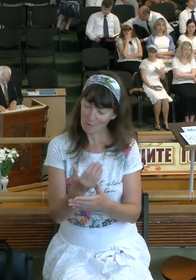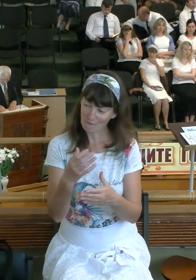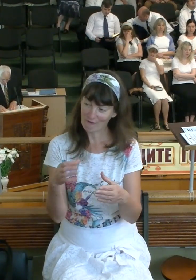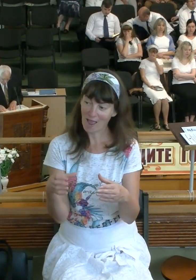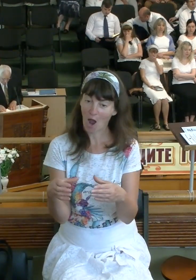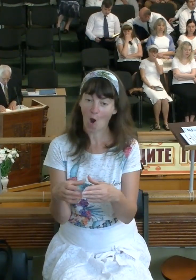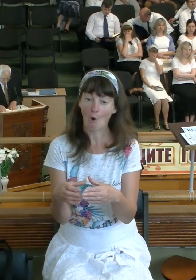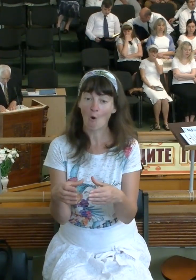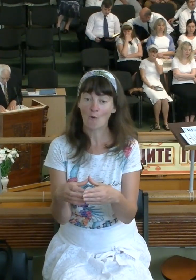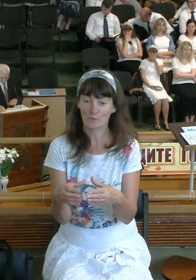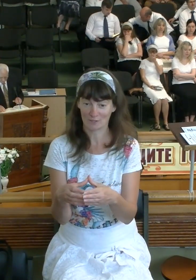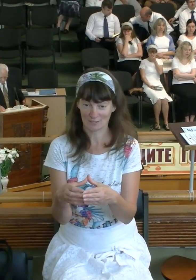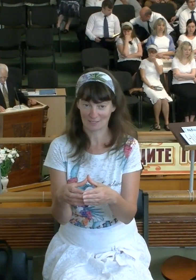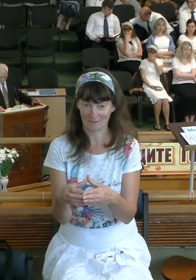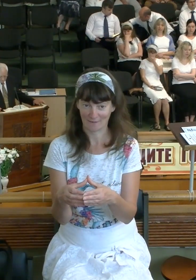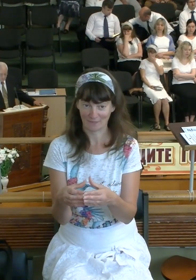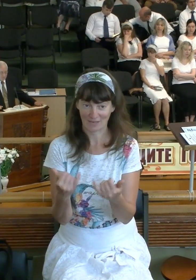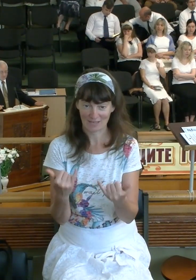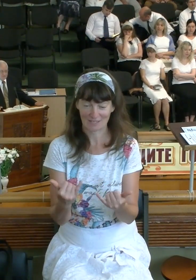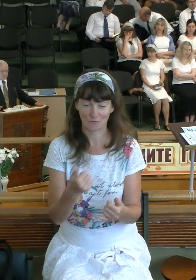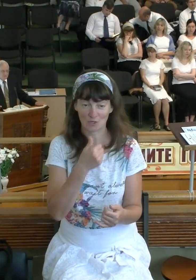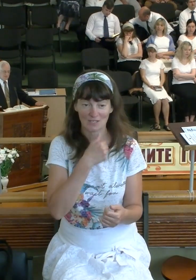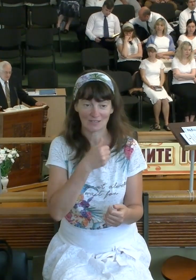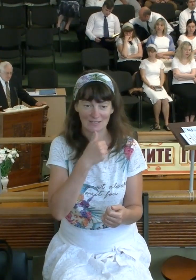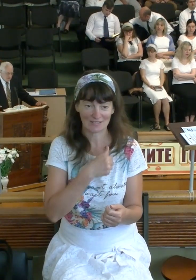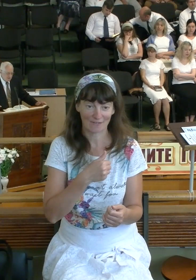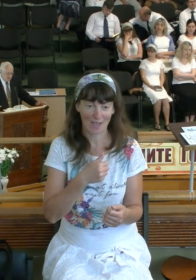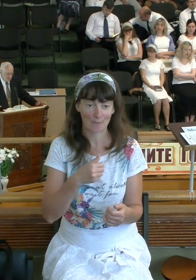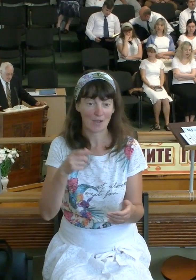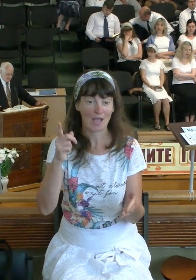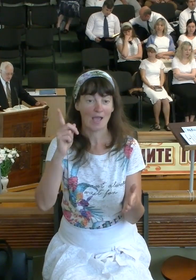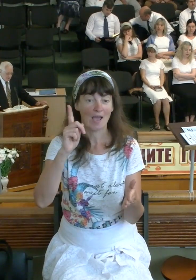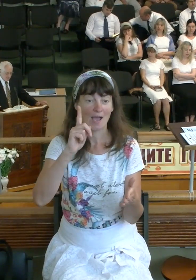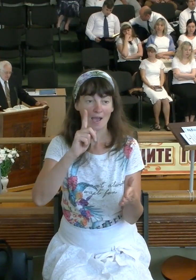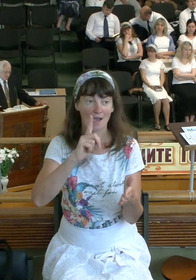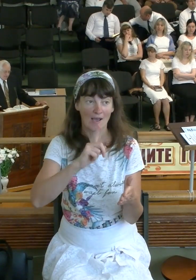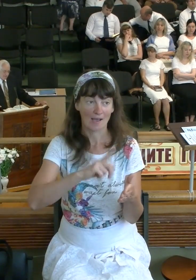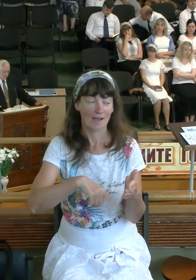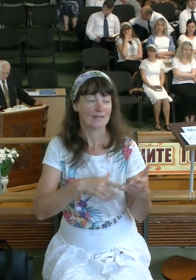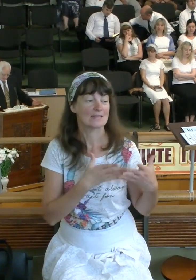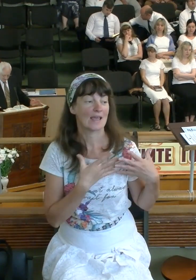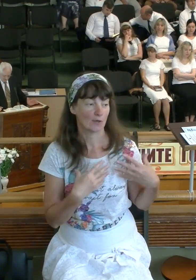общество, которое мы называем, и Дух Святой называет